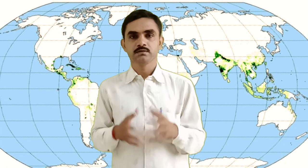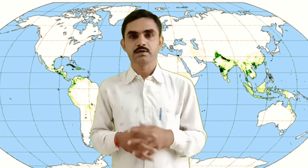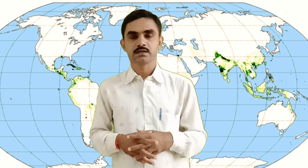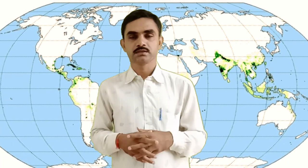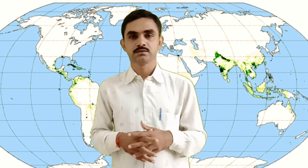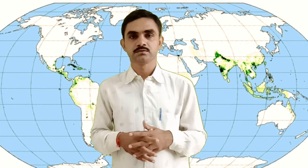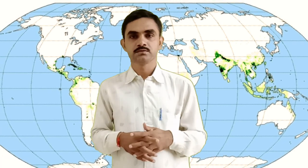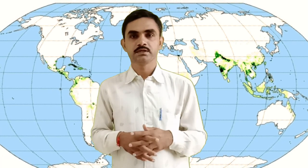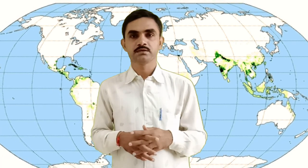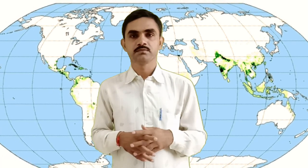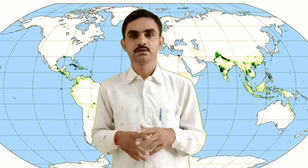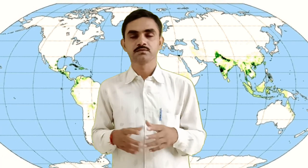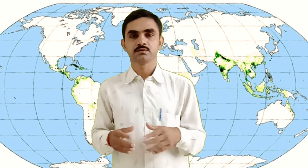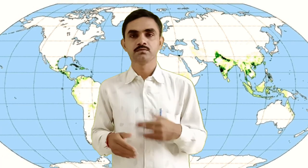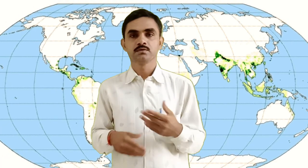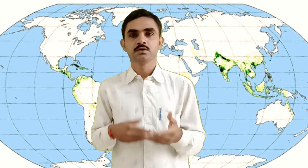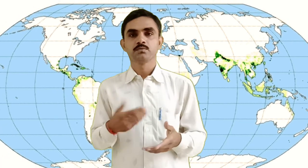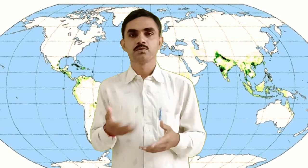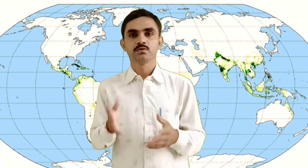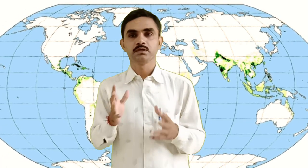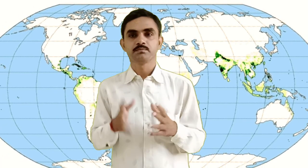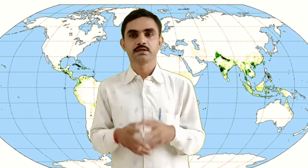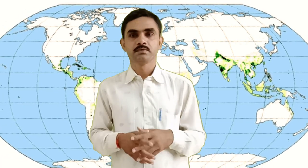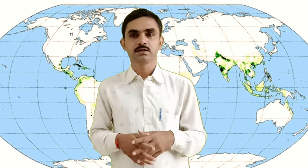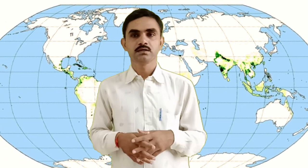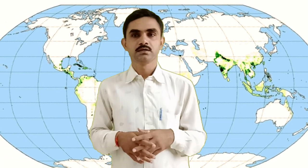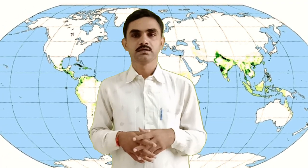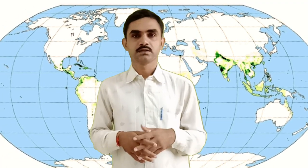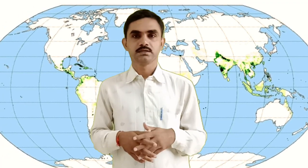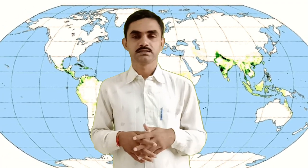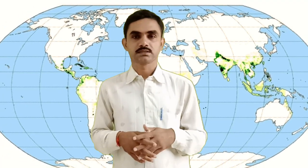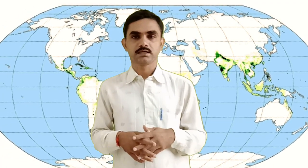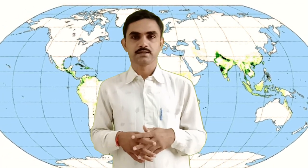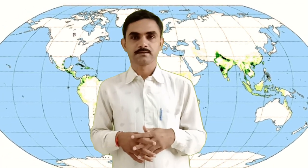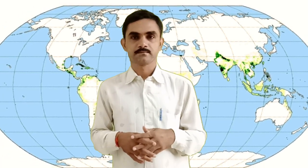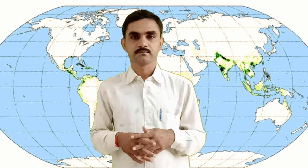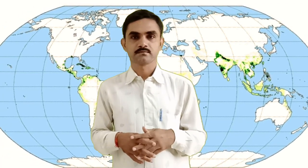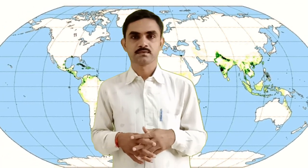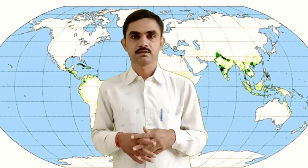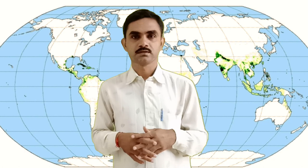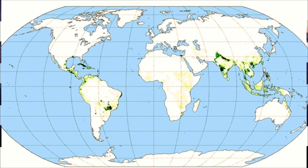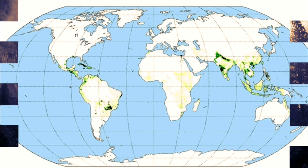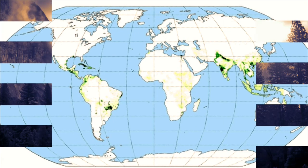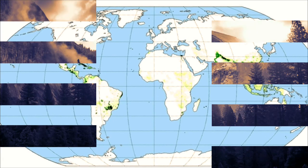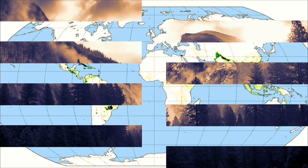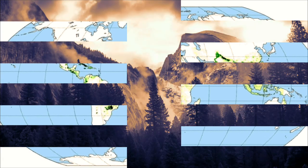એ પણ ભારતનો એક મહત્વનું ભૌગોલિક પરિબળ કહી શકાય।